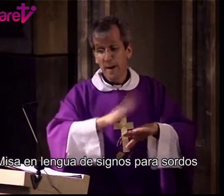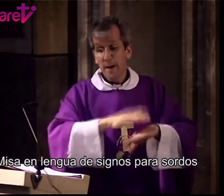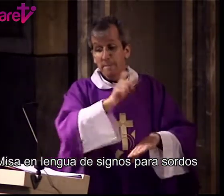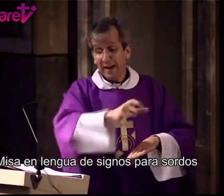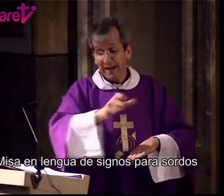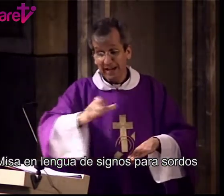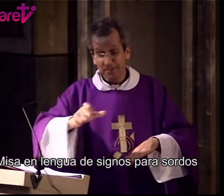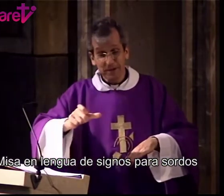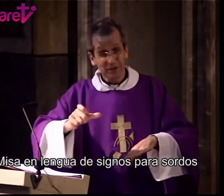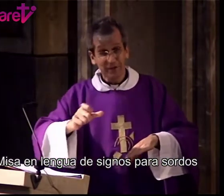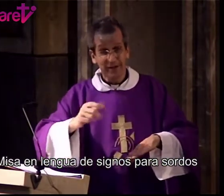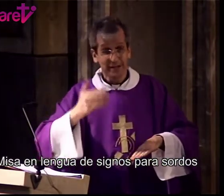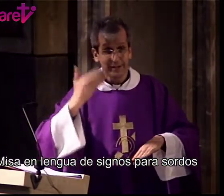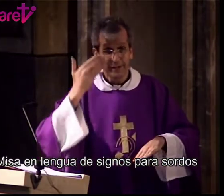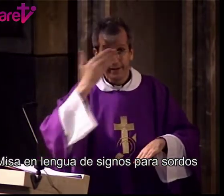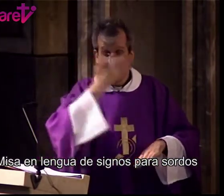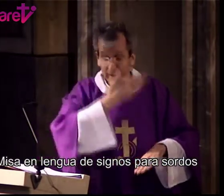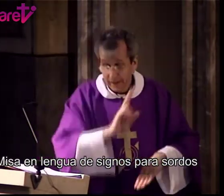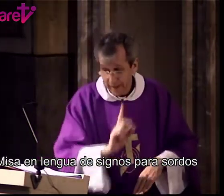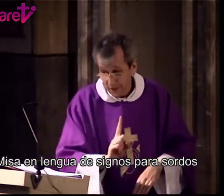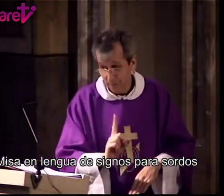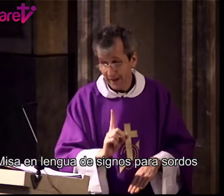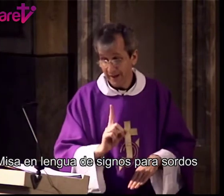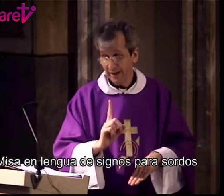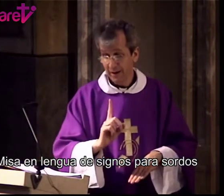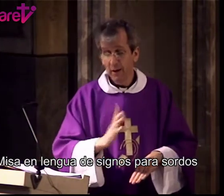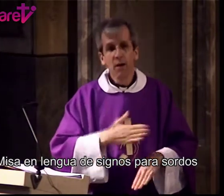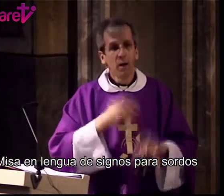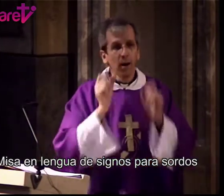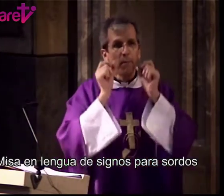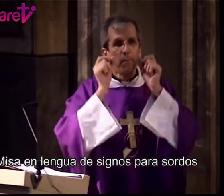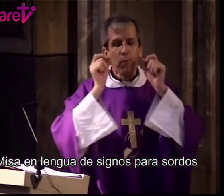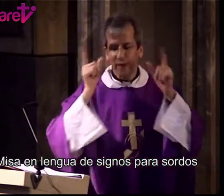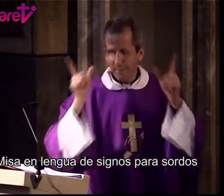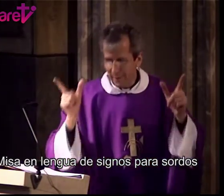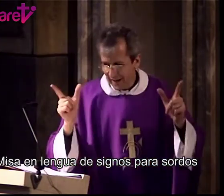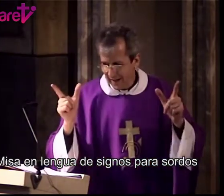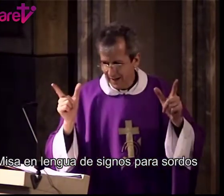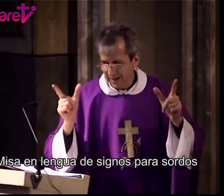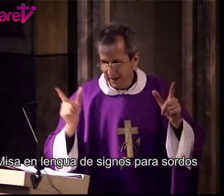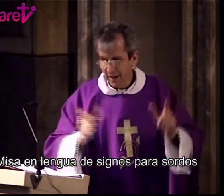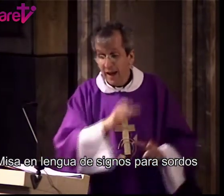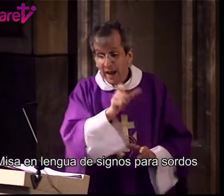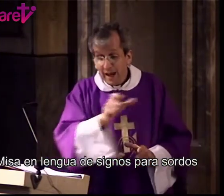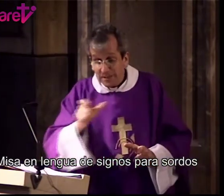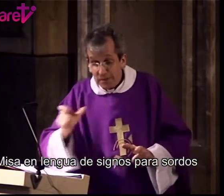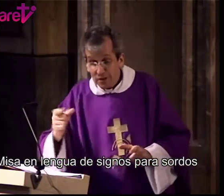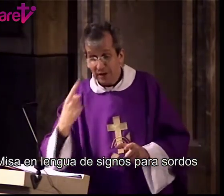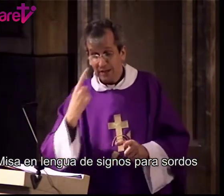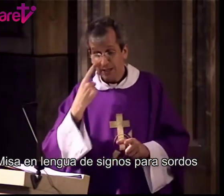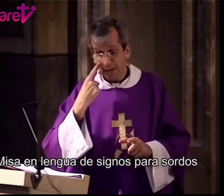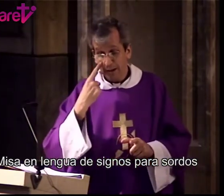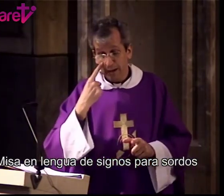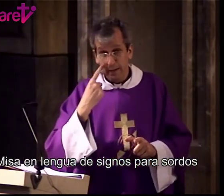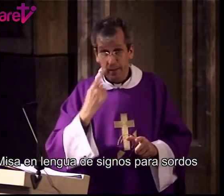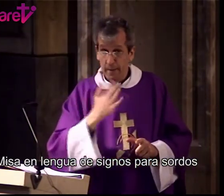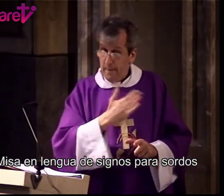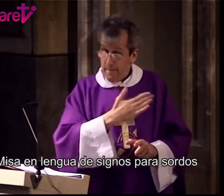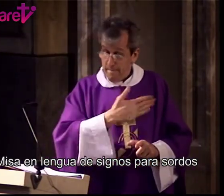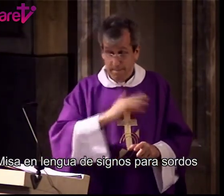para que las personas que no ven puedan ver y las personas que ven, pero